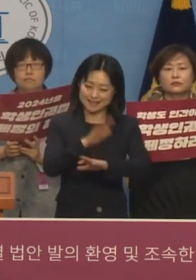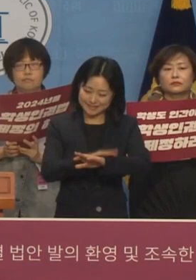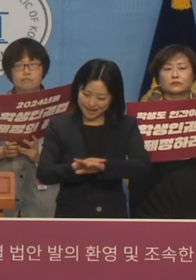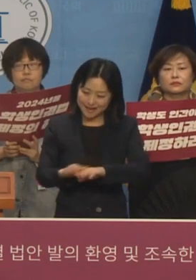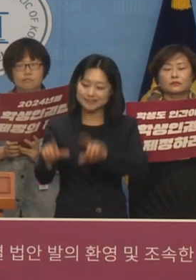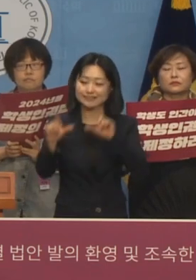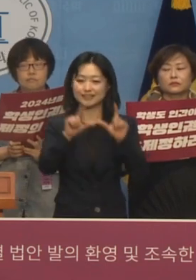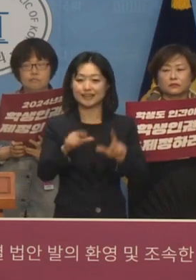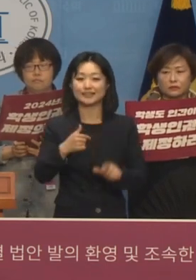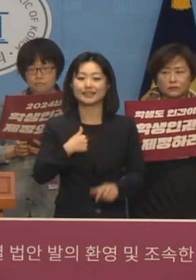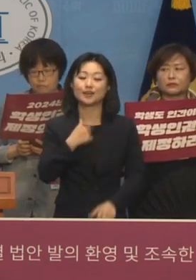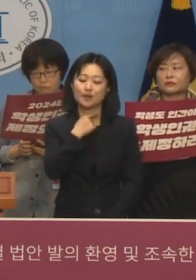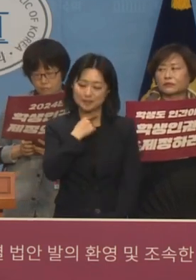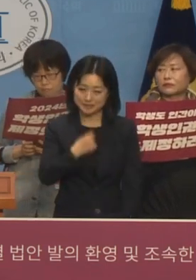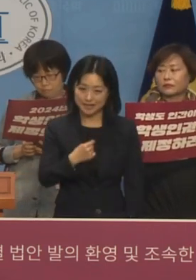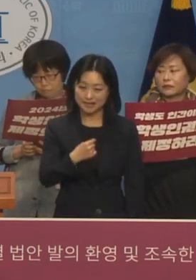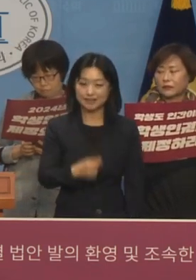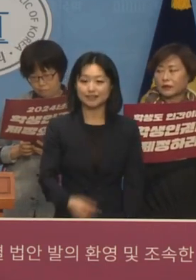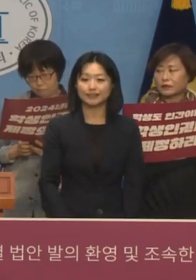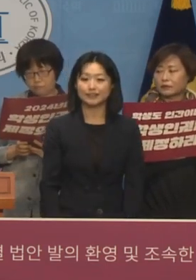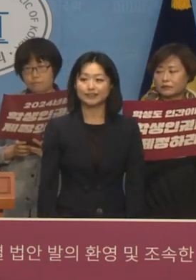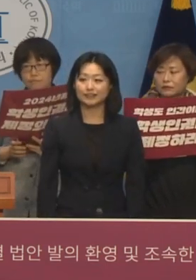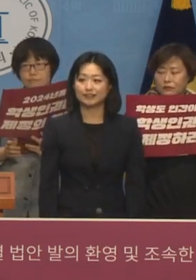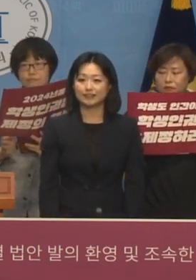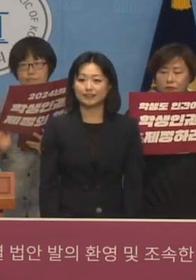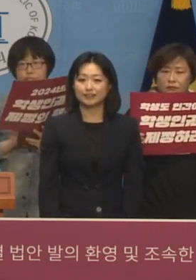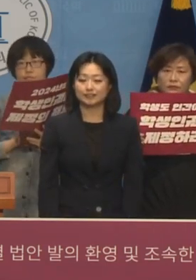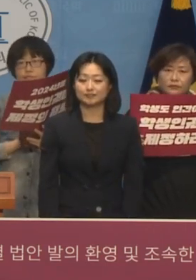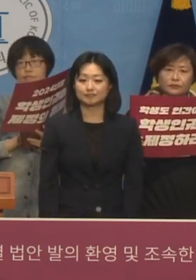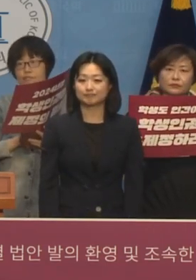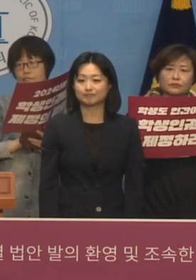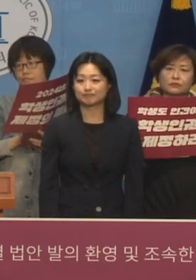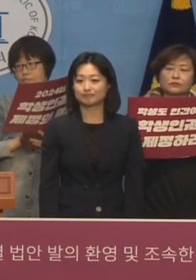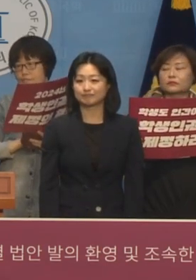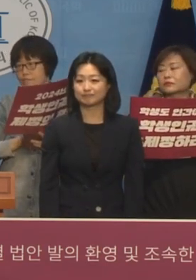있기를 간절히 바랍니다. 이상입니다.